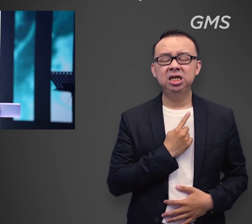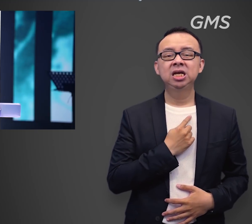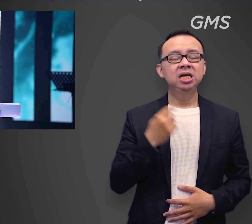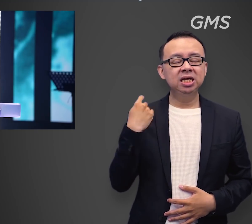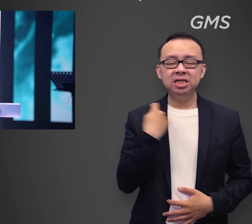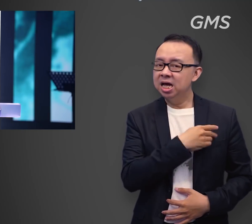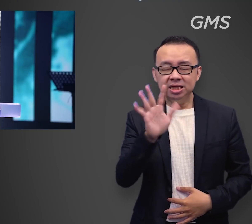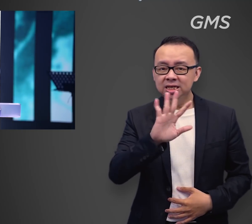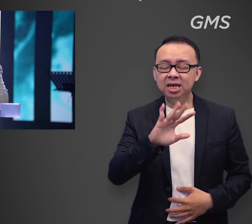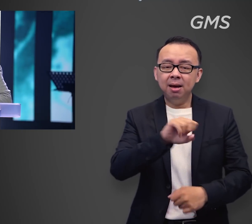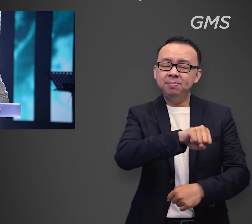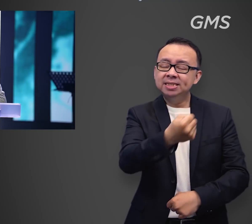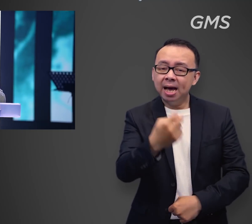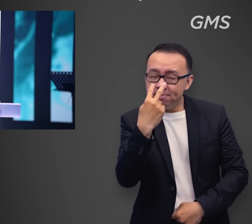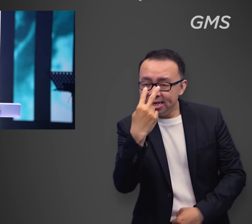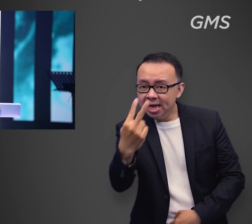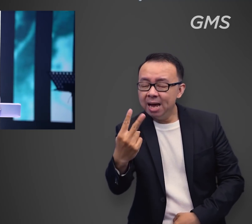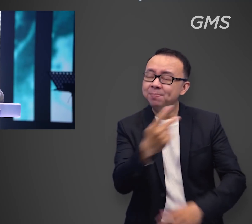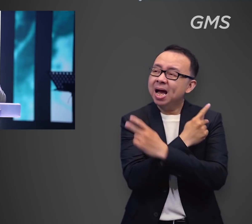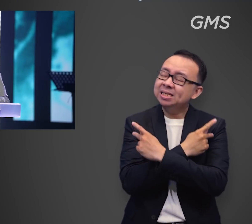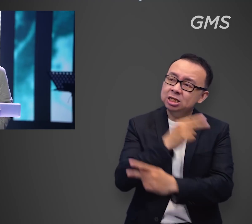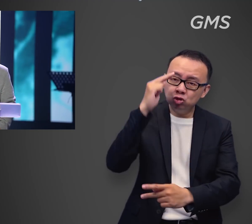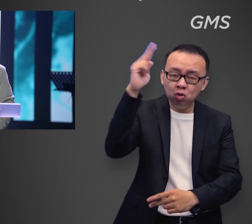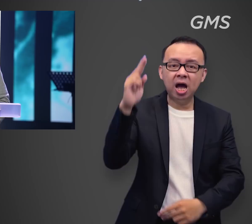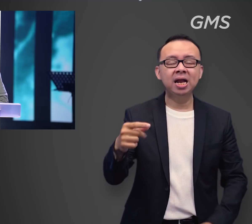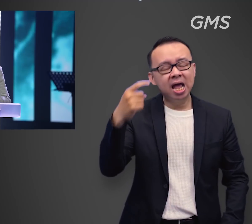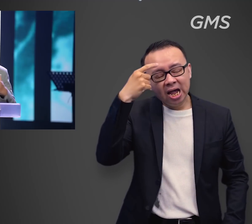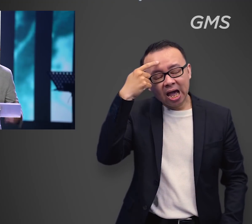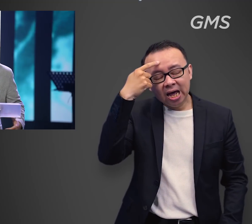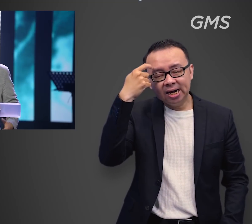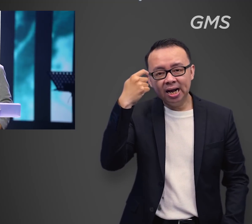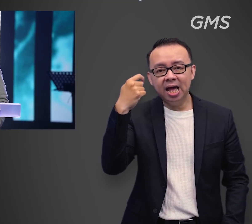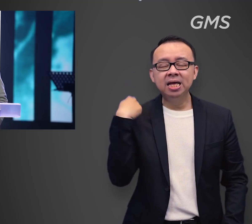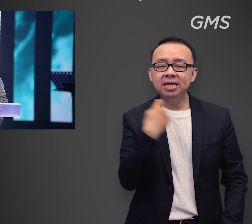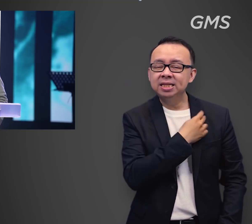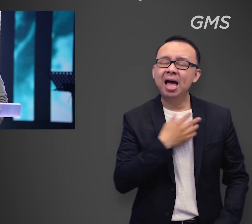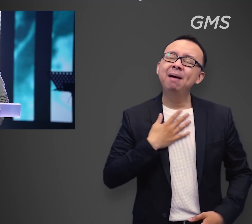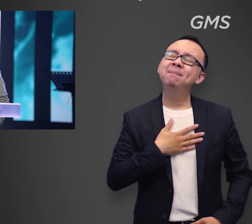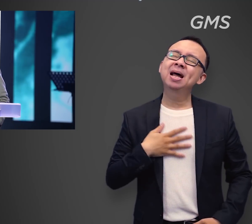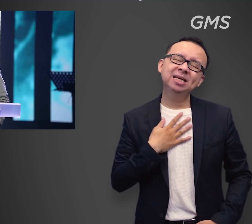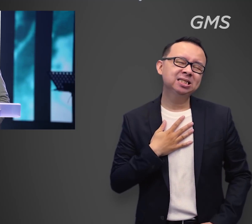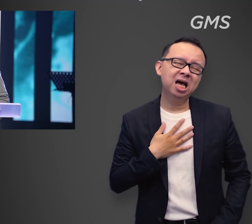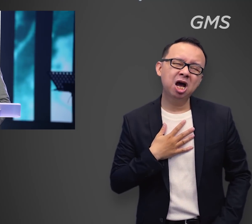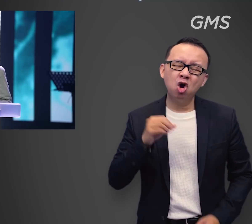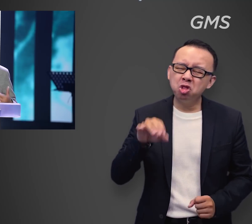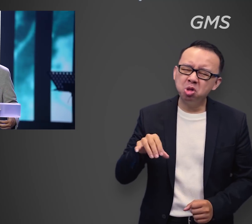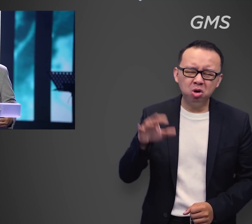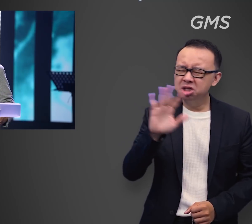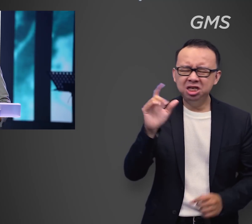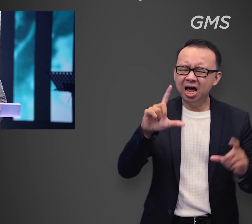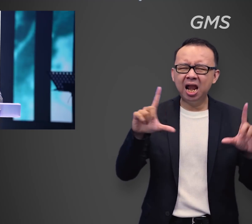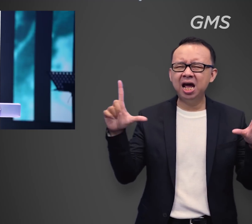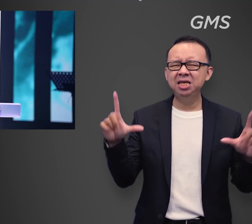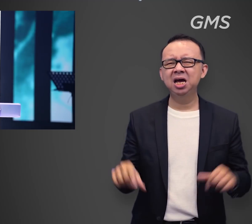dia tidak bisa melihat kasih Tuhan dalam hidupnya. Terus merasa kotor, merasa gak layak. Ya, merasa hina